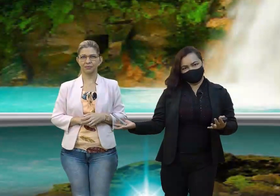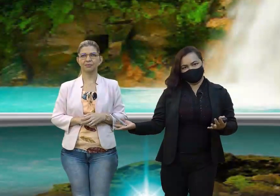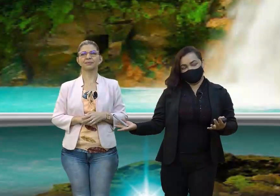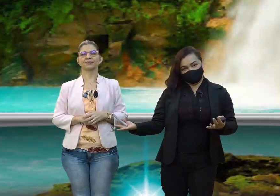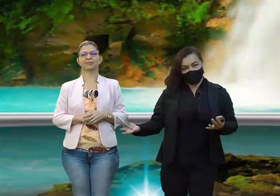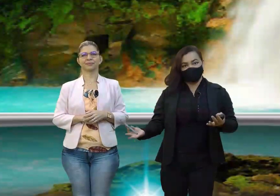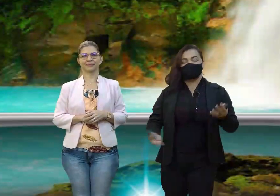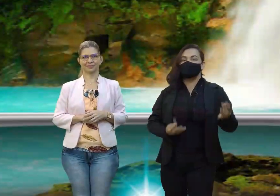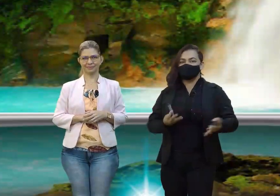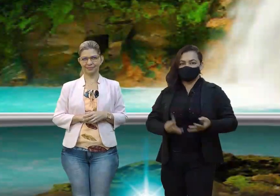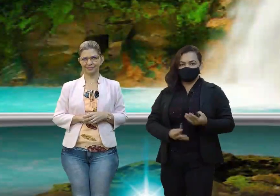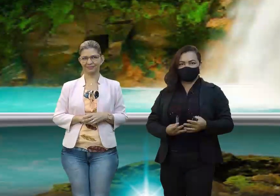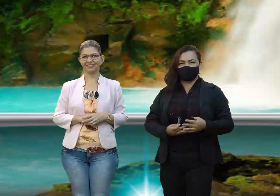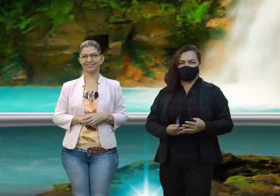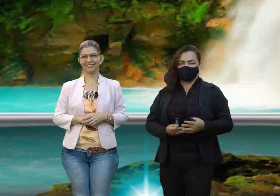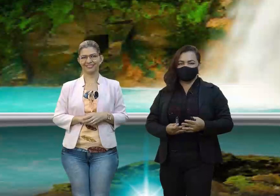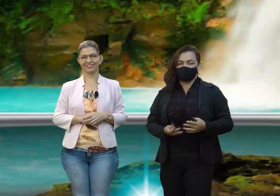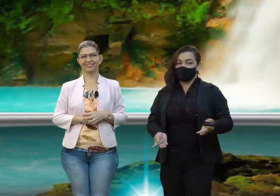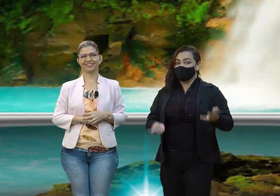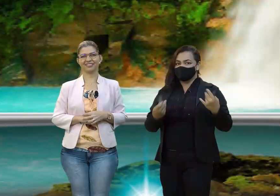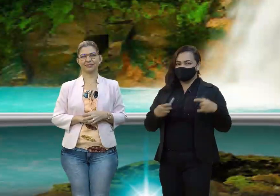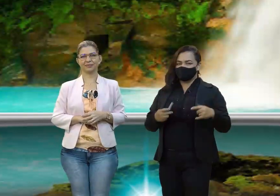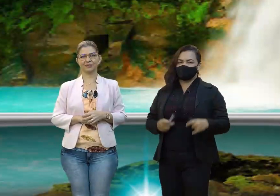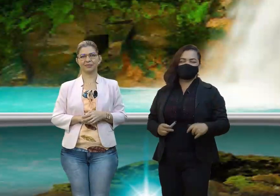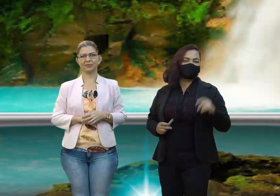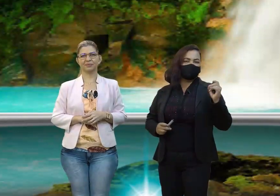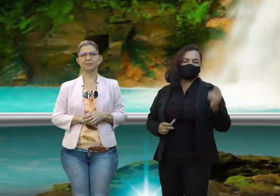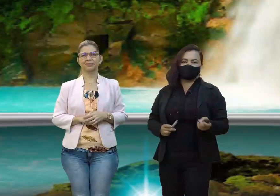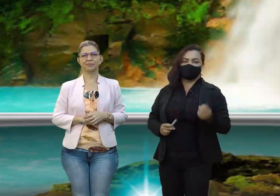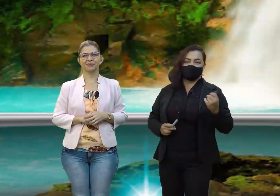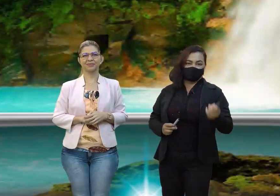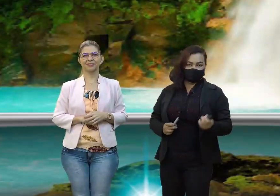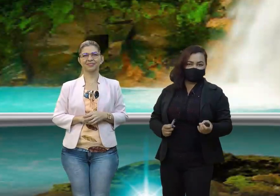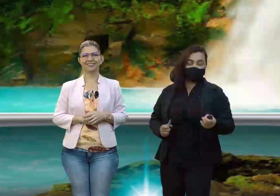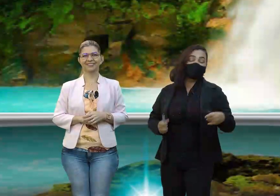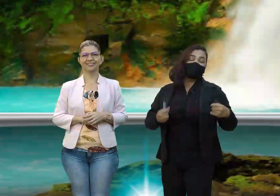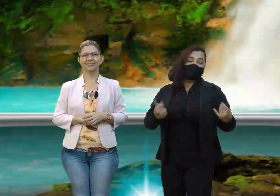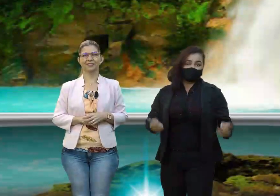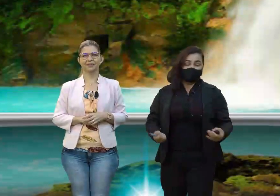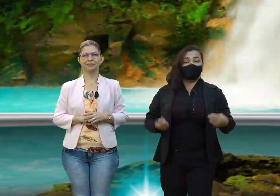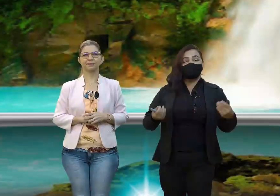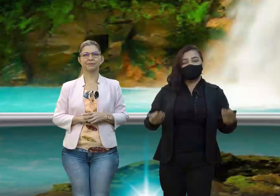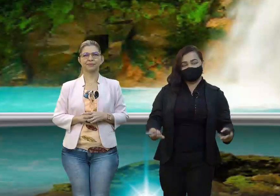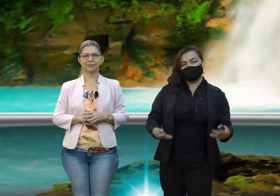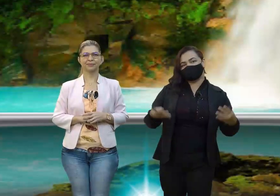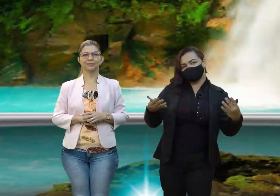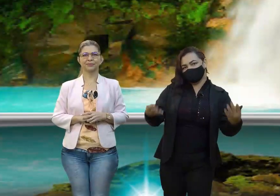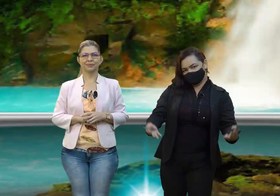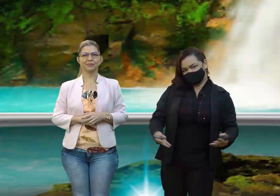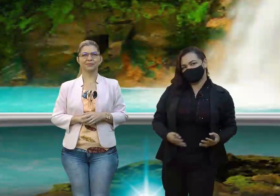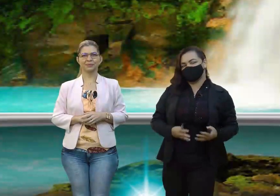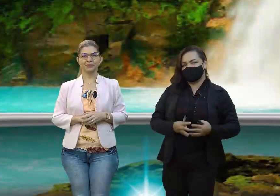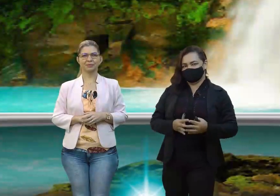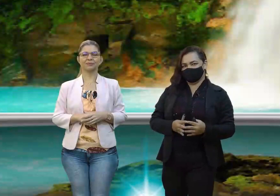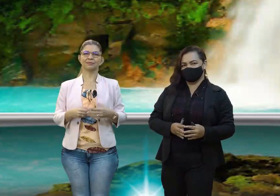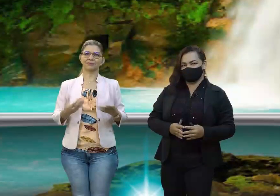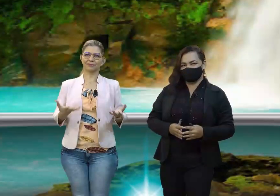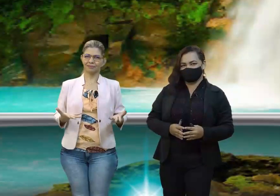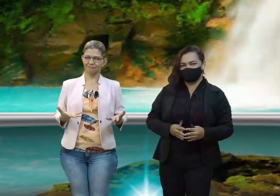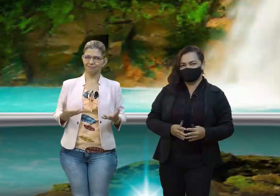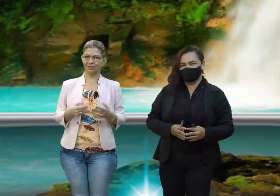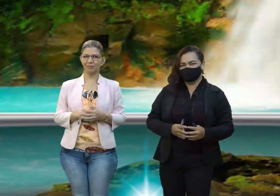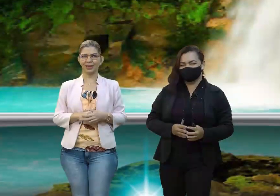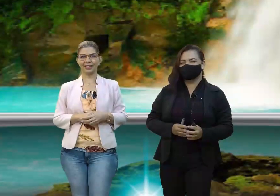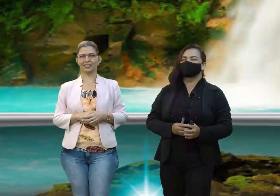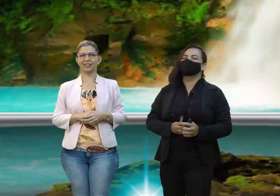Costa Rica, a mais, e que queira compartilhar com a gente, manda pra gente que a gente vai ter o maior prazer de acompanhar essas novas descobertas de vocês,